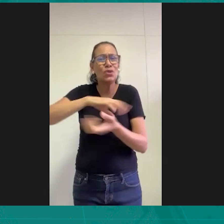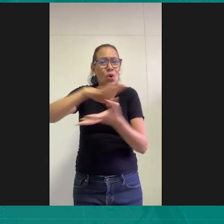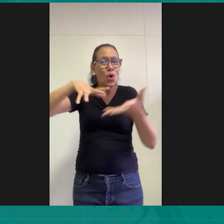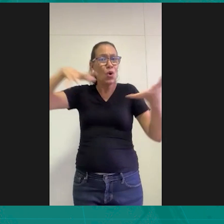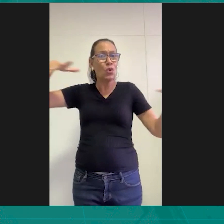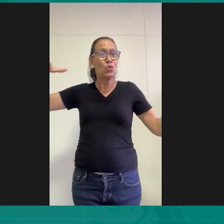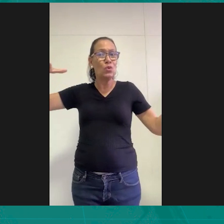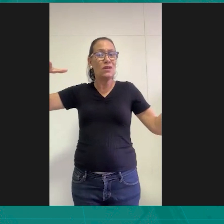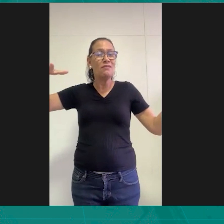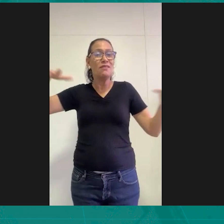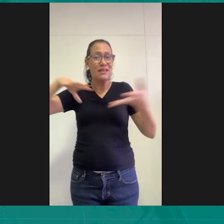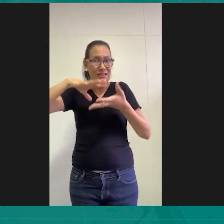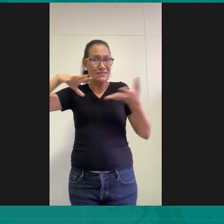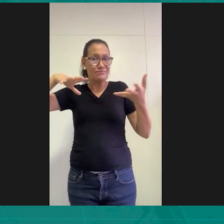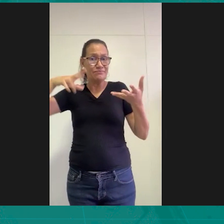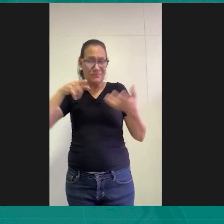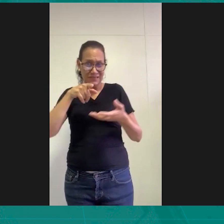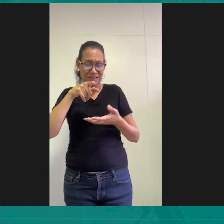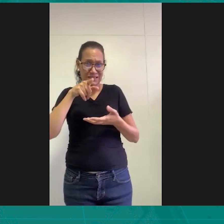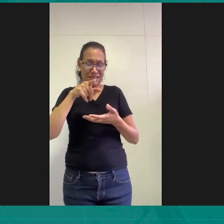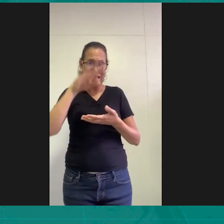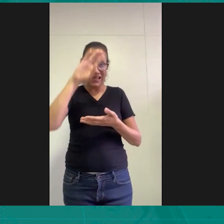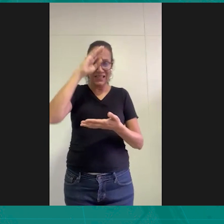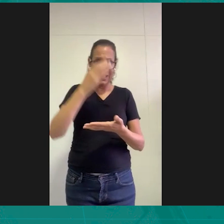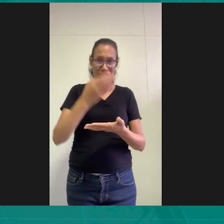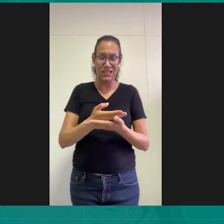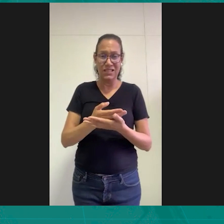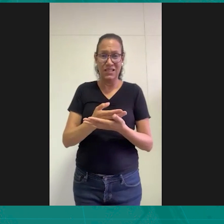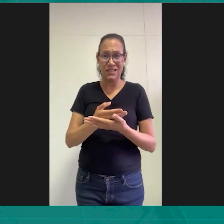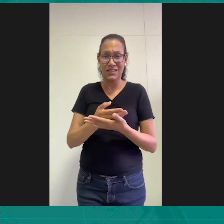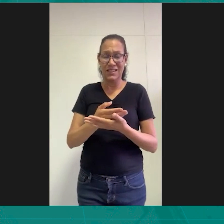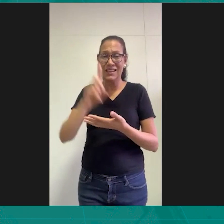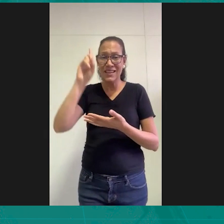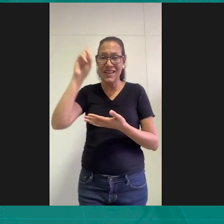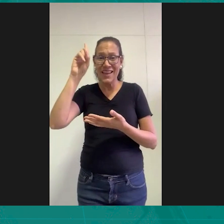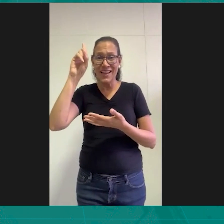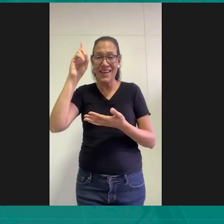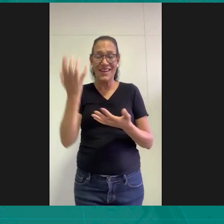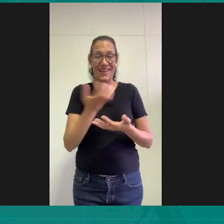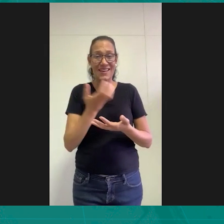Acredita nisso ou não? Você ganhou na loteria?